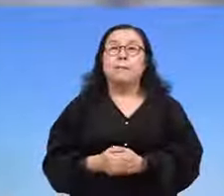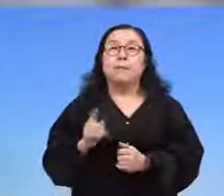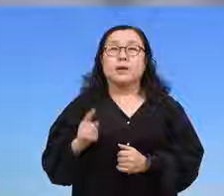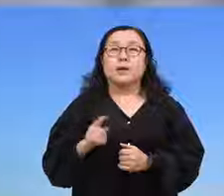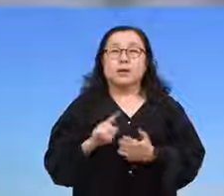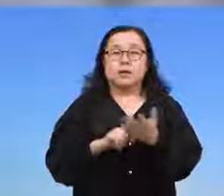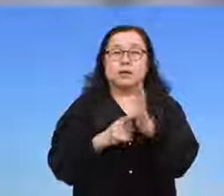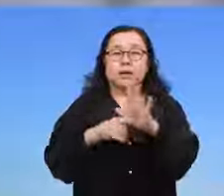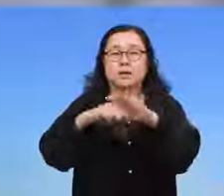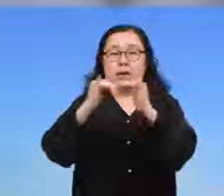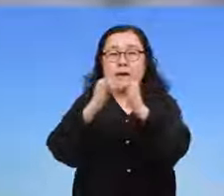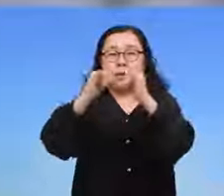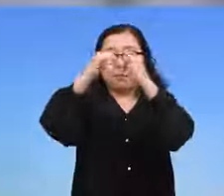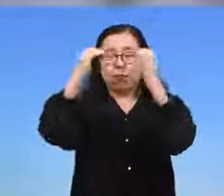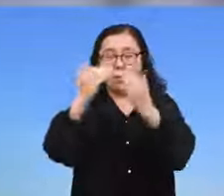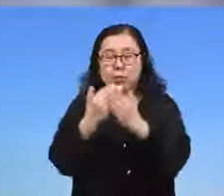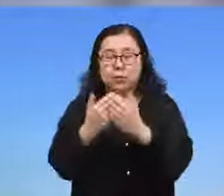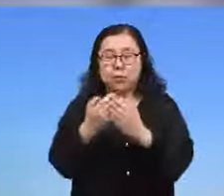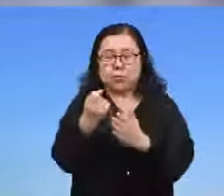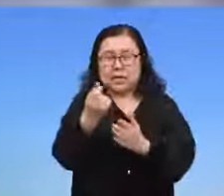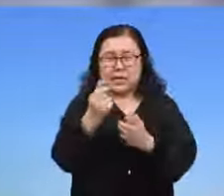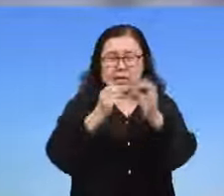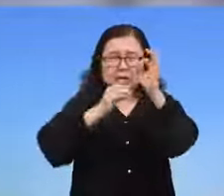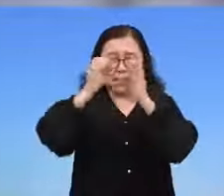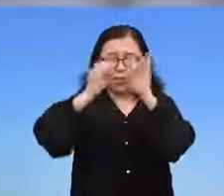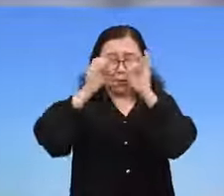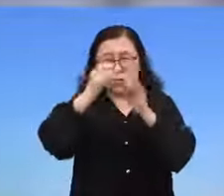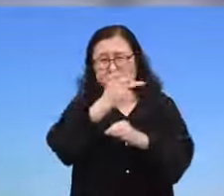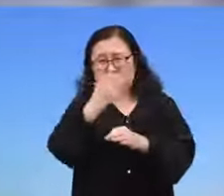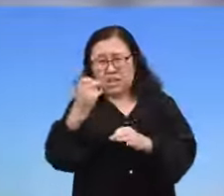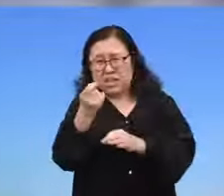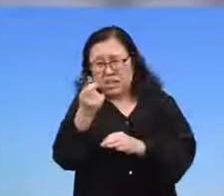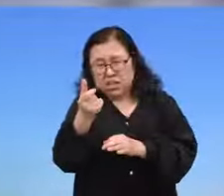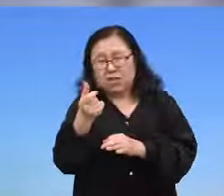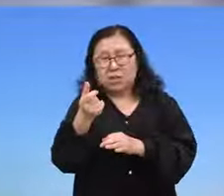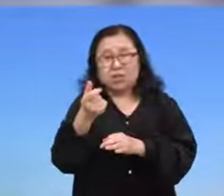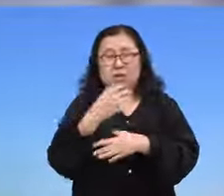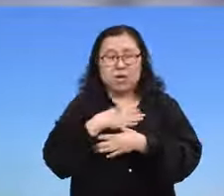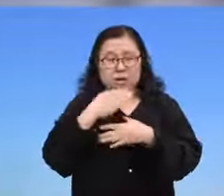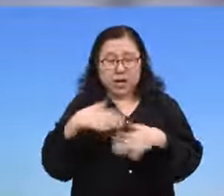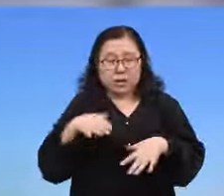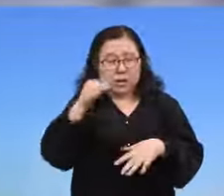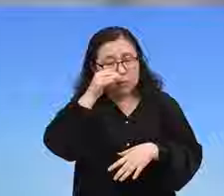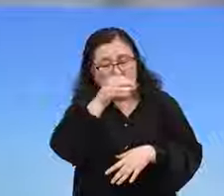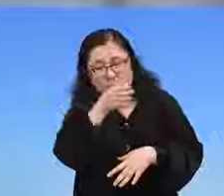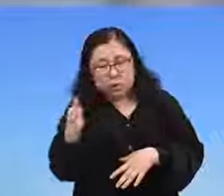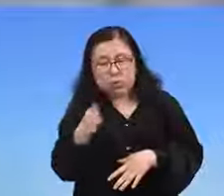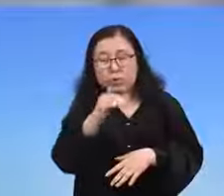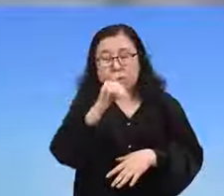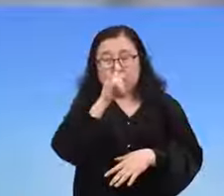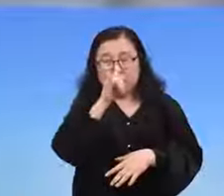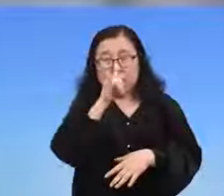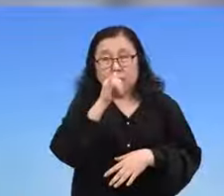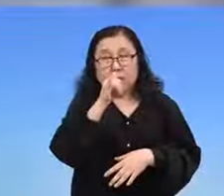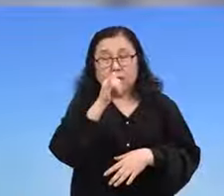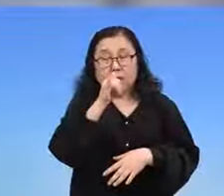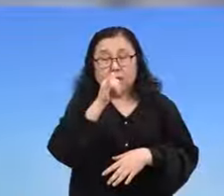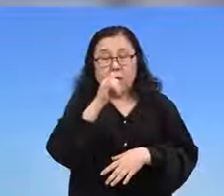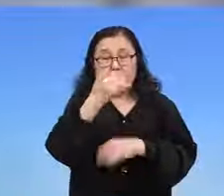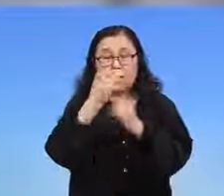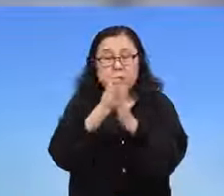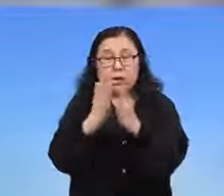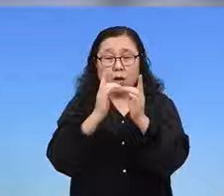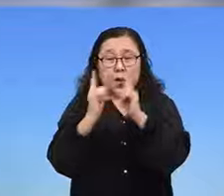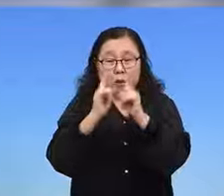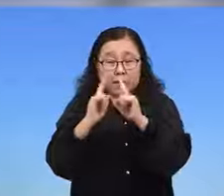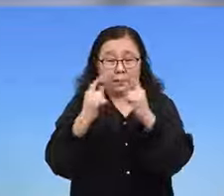이렇게 등장하는 사람들 모두가 다 크고 작은 실수와 약점을 보여주고 있는 것, 이게 제가 발견한